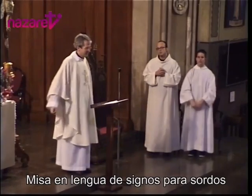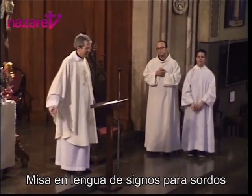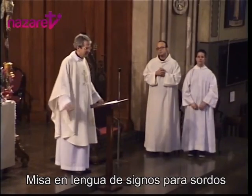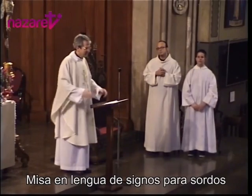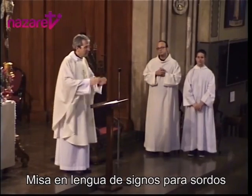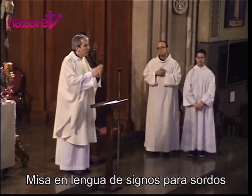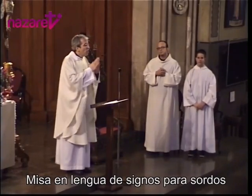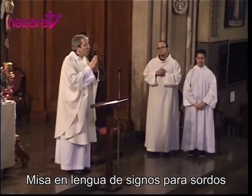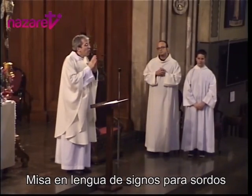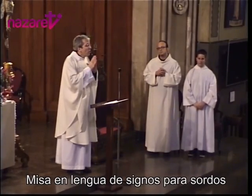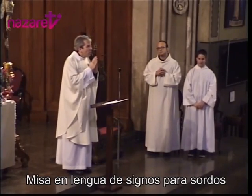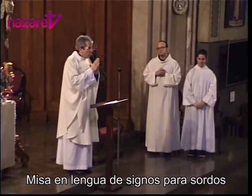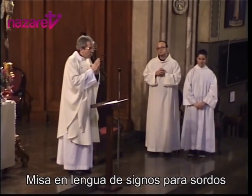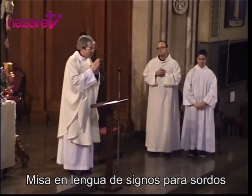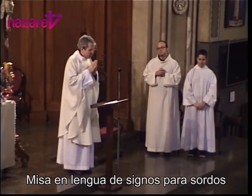Amén.